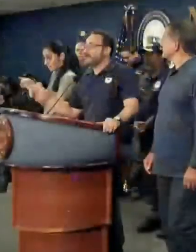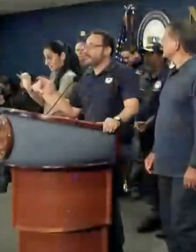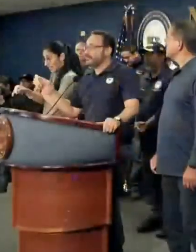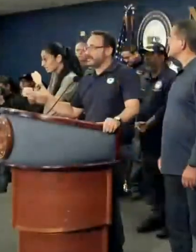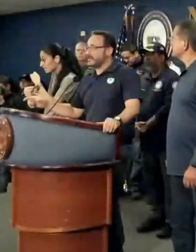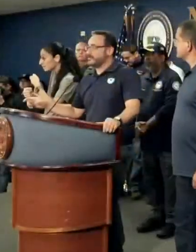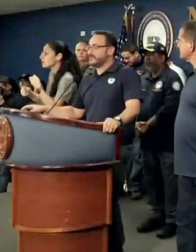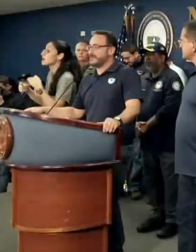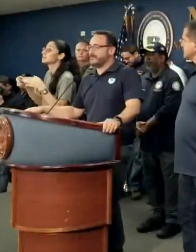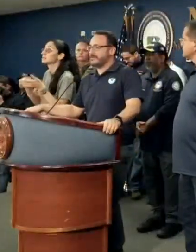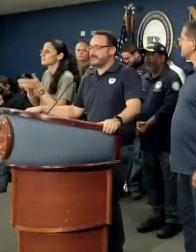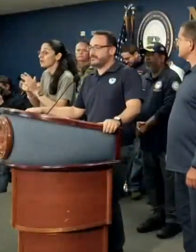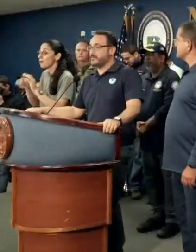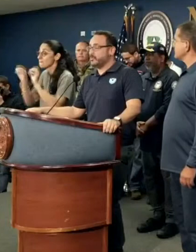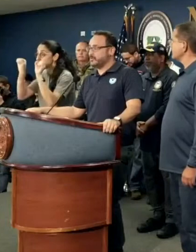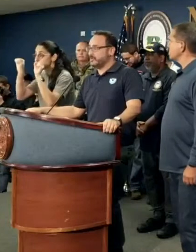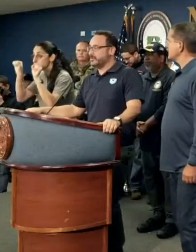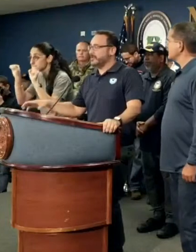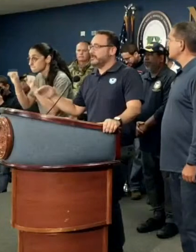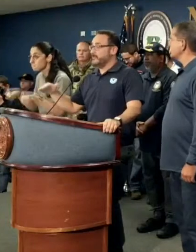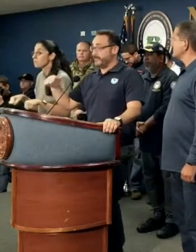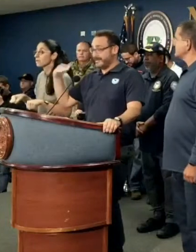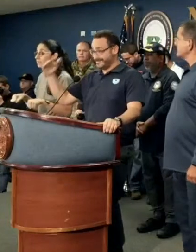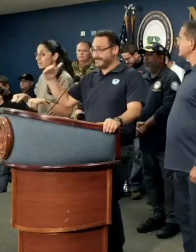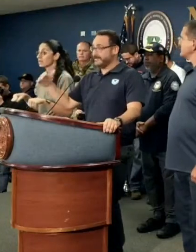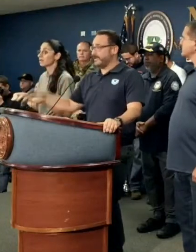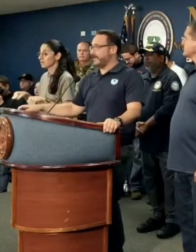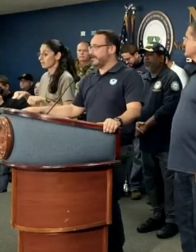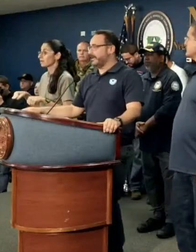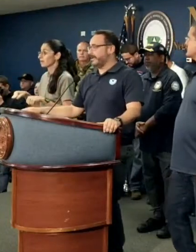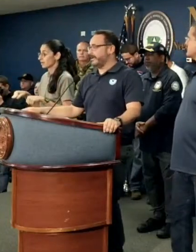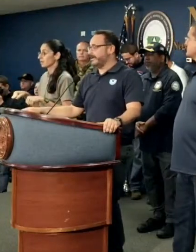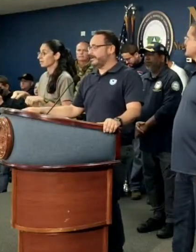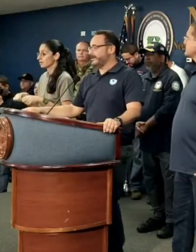lluvia, podríamos estar emitiendo productos más